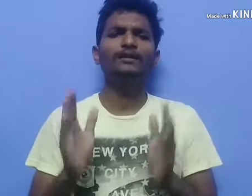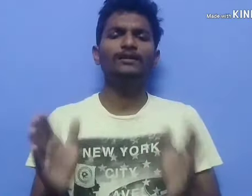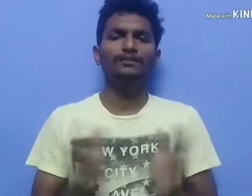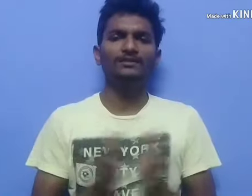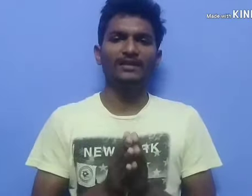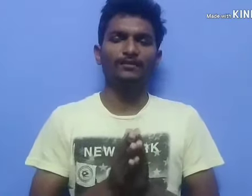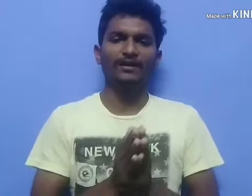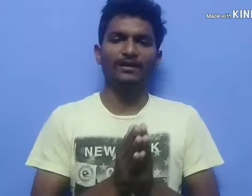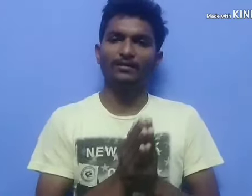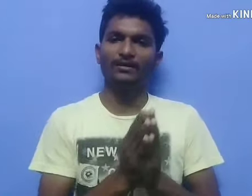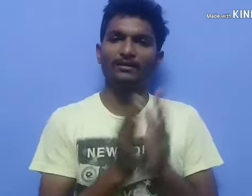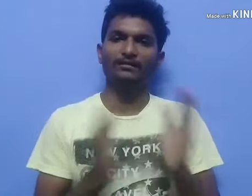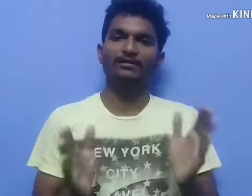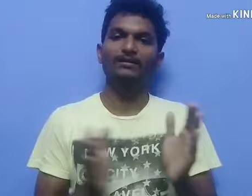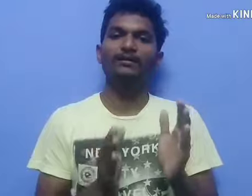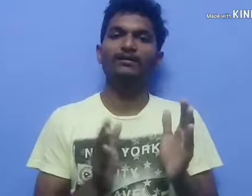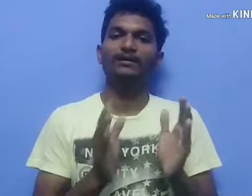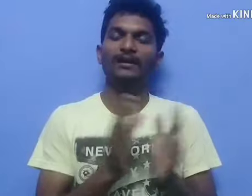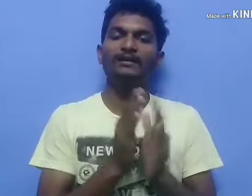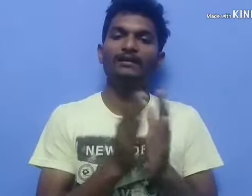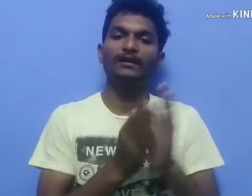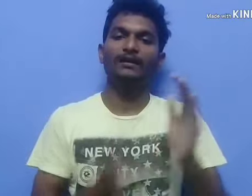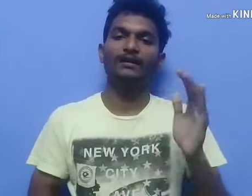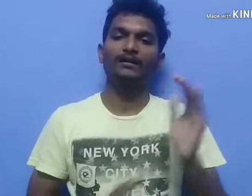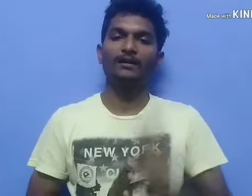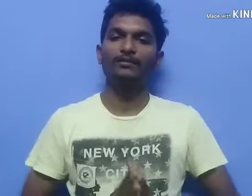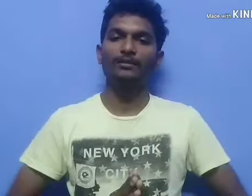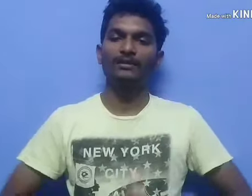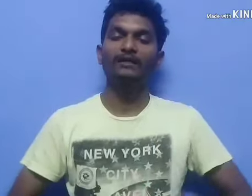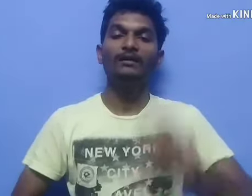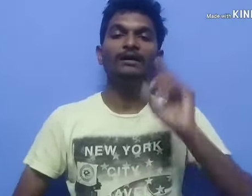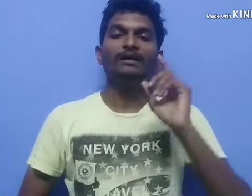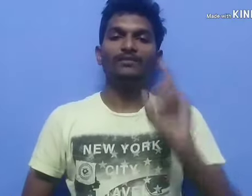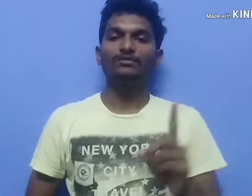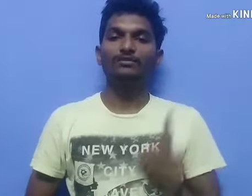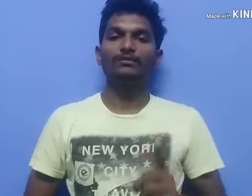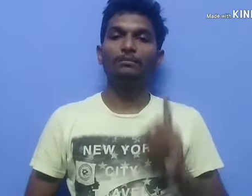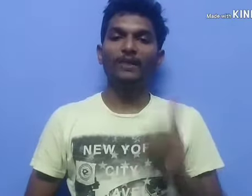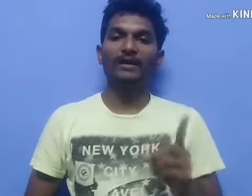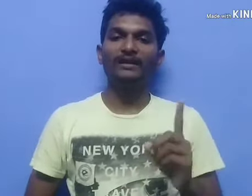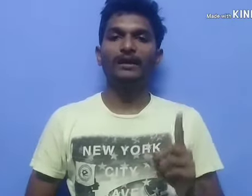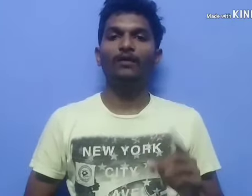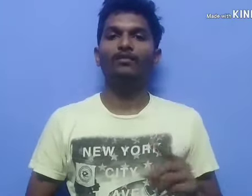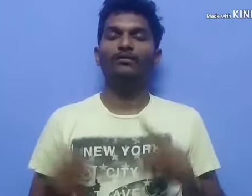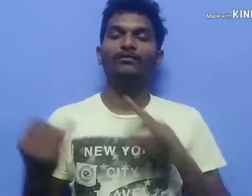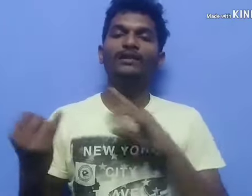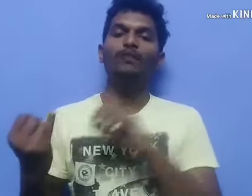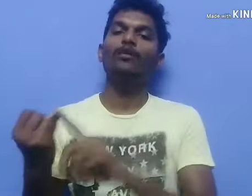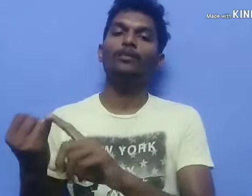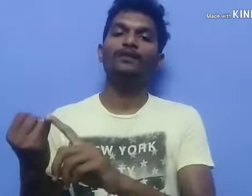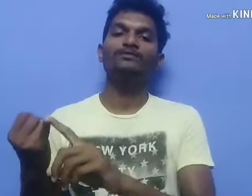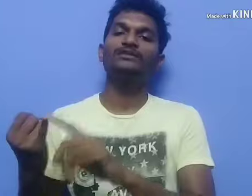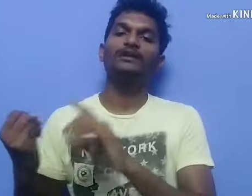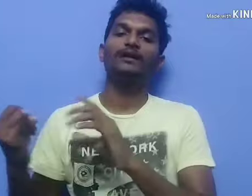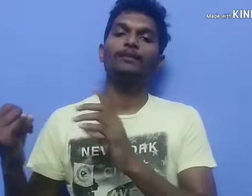வந்து எப்படி செலக்ட் பண்ணுறாங்க அப்படிங்கிறத வந்து தான் க்ரைட்டீரியா என்னென்ன இருக்குது அப்படின்னு பார்த்தீங்கன்னா, ஃபர்ஸ்ட்டு வந்து மணி, அவங்க வந்து எவ்வளோ பணம் வச்சுருக்காங்க,